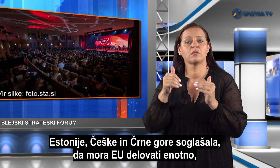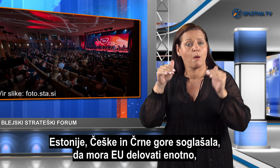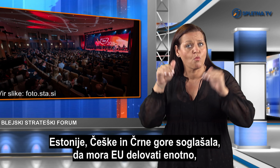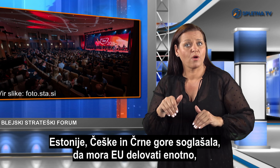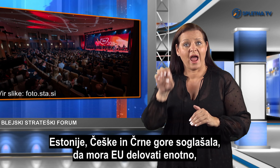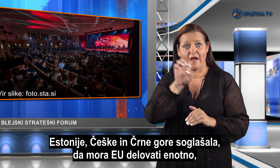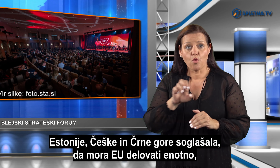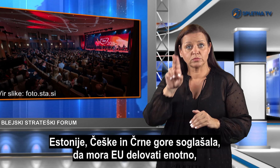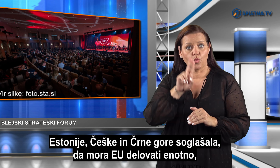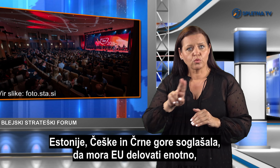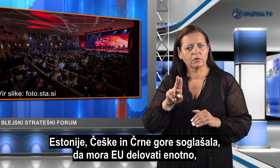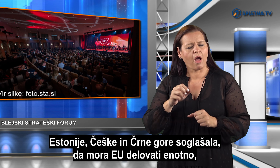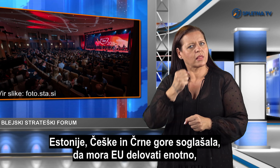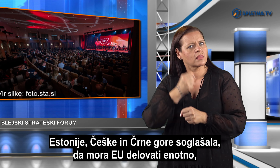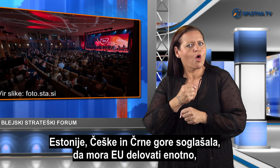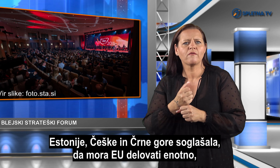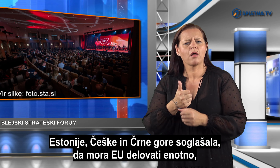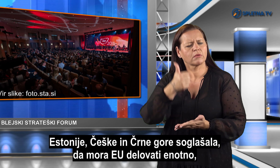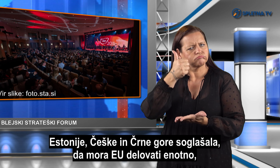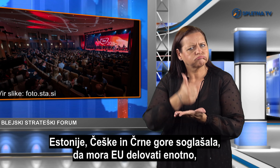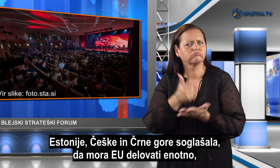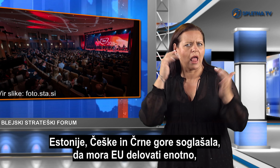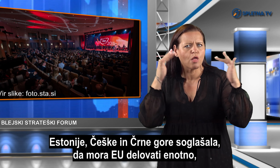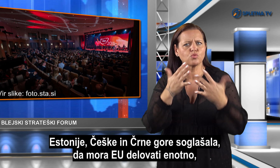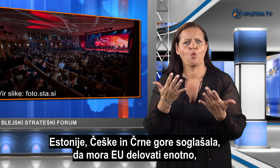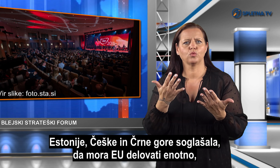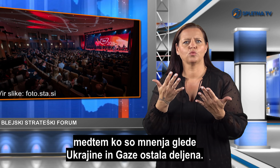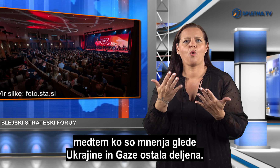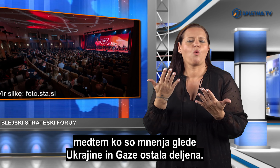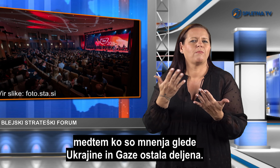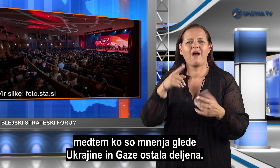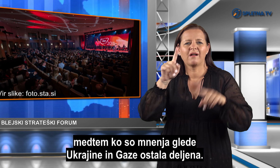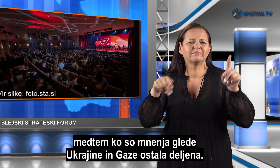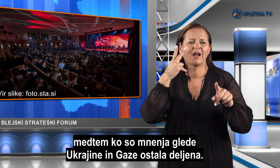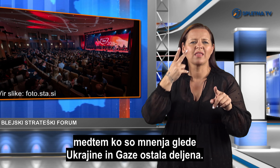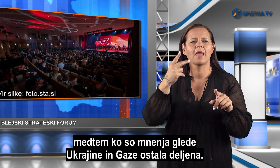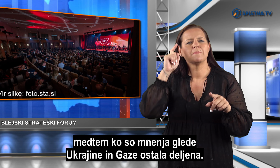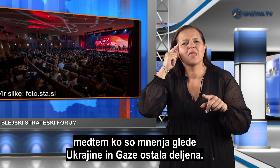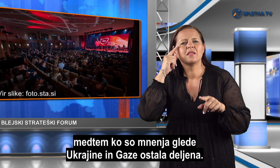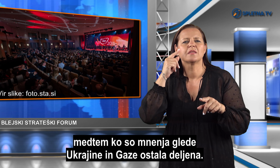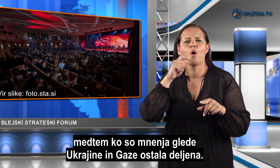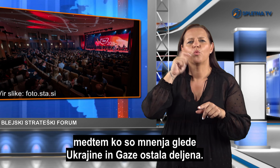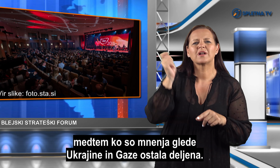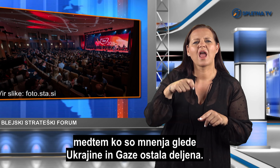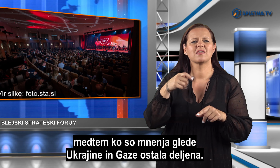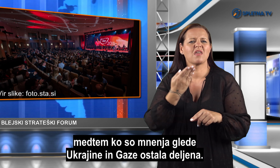da mora Evropska unija delovati enotno, medtem ko so mnenja glede Ukrajine in Gaze